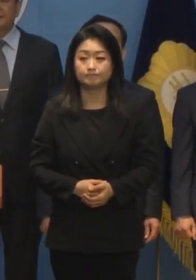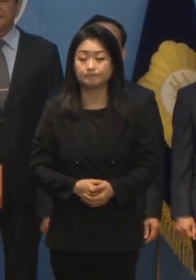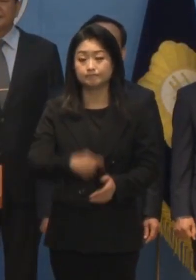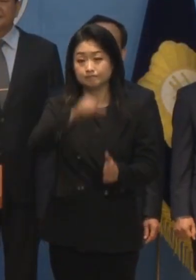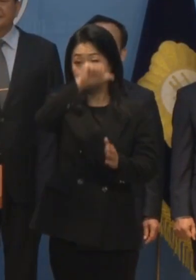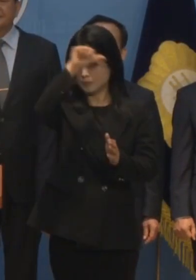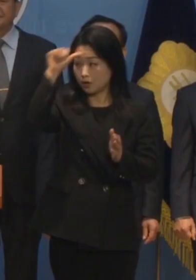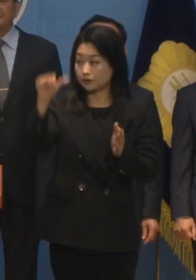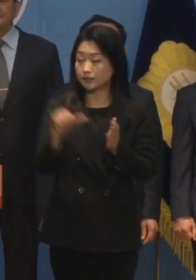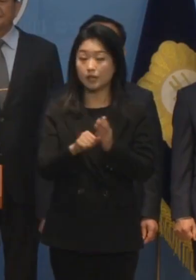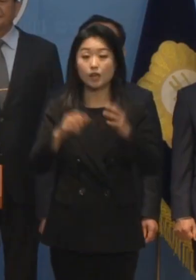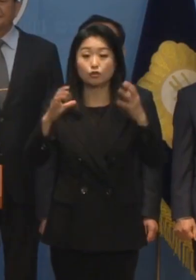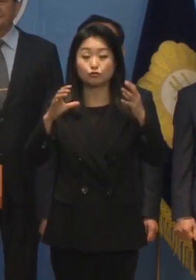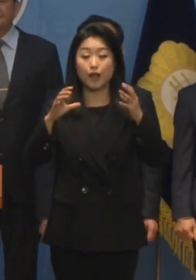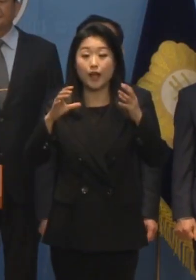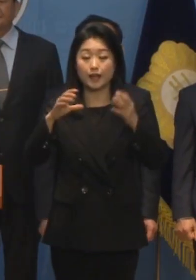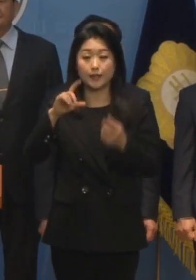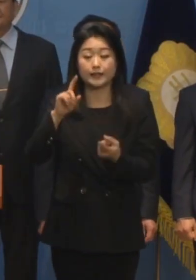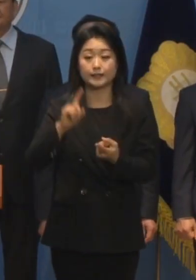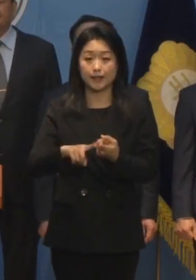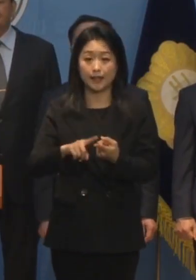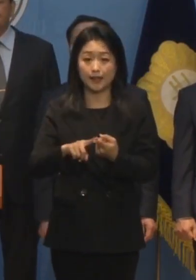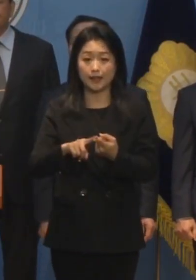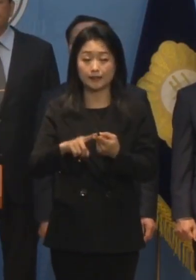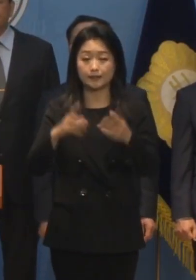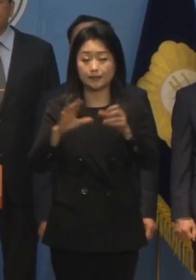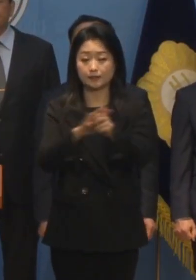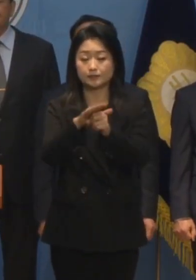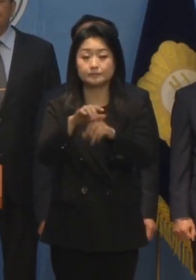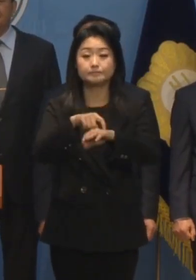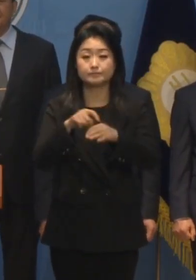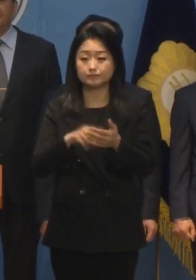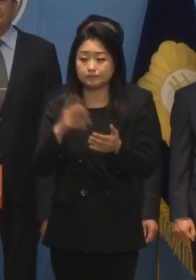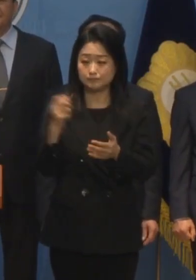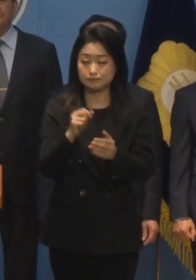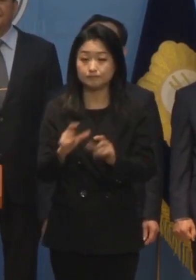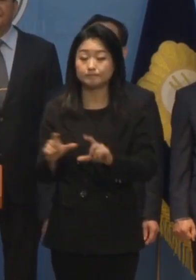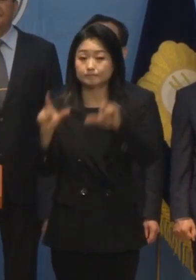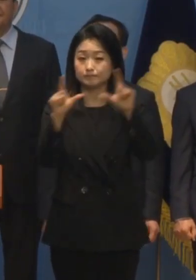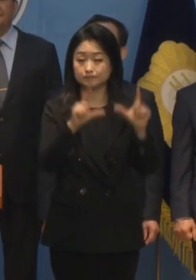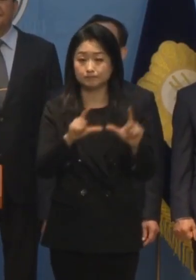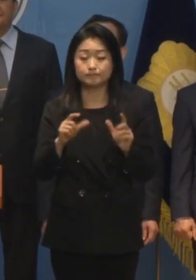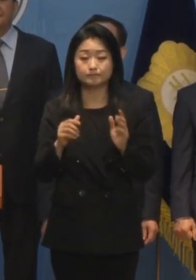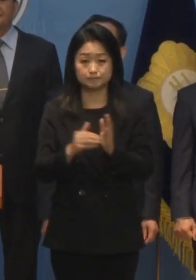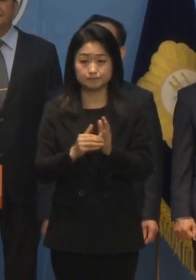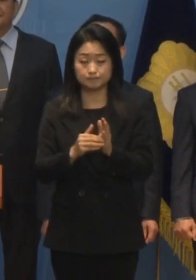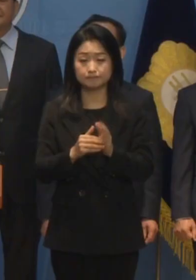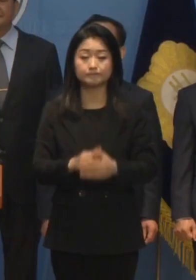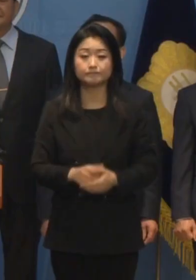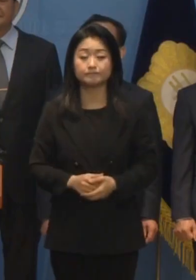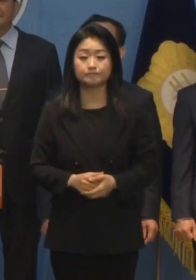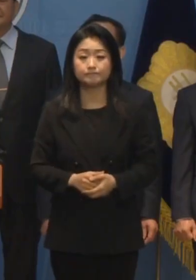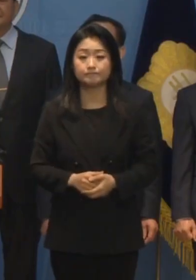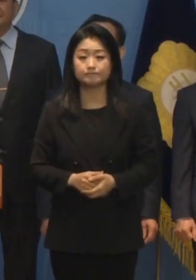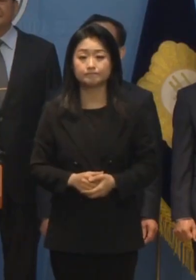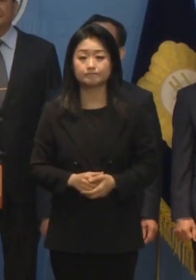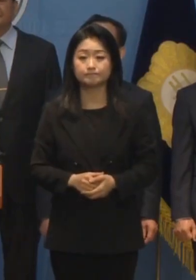평생 국가에 대한 애국심으로 살아온 예비역 준장 이재각입니다.